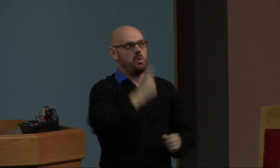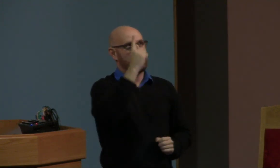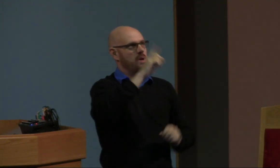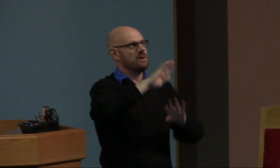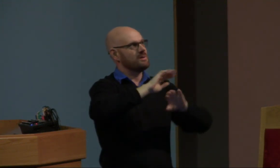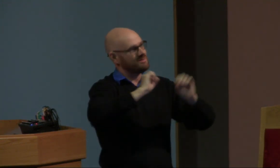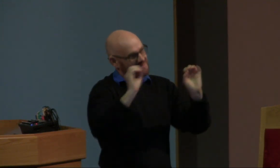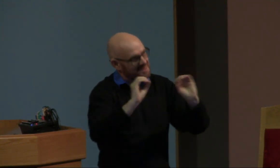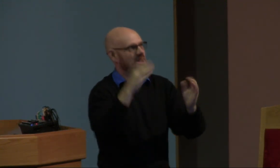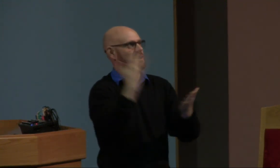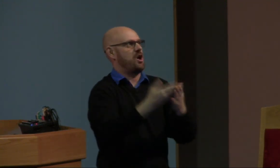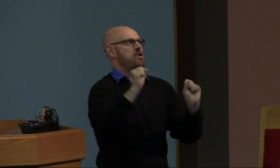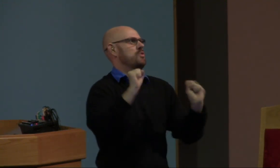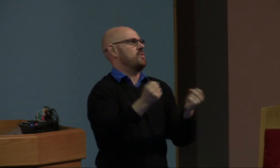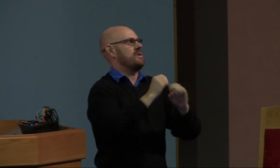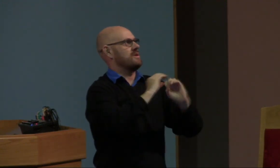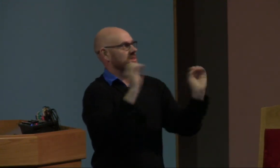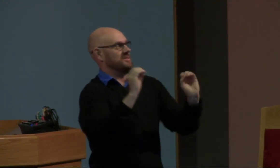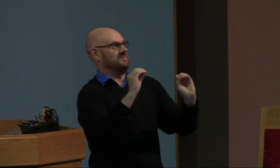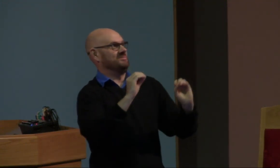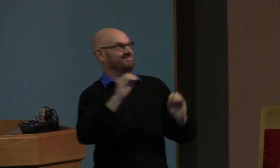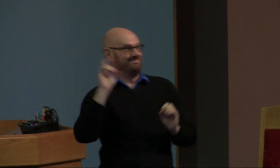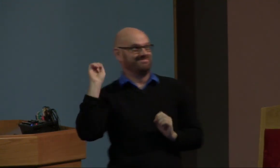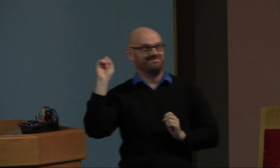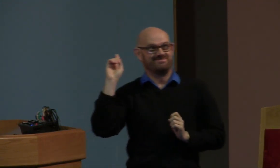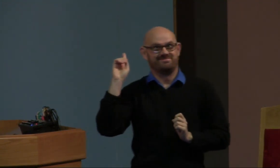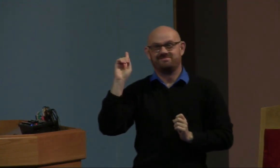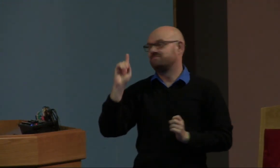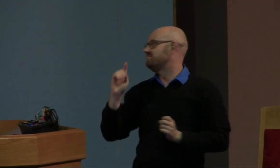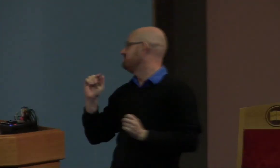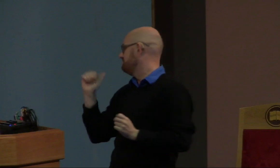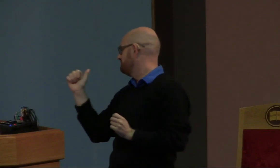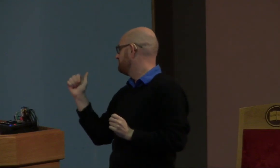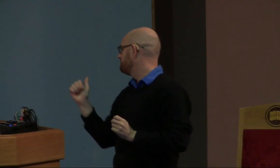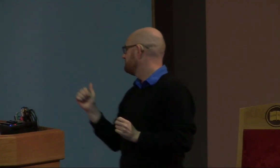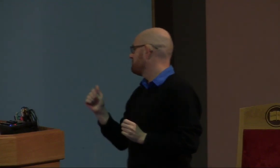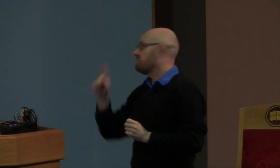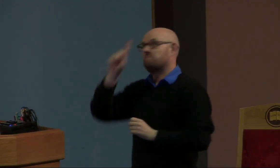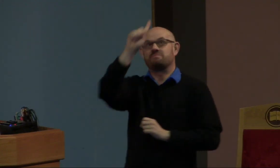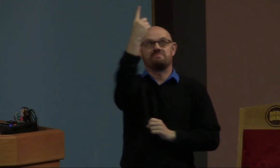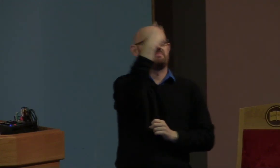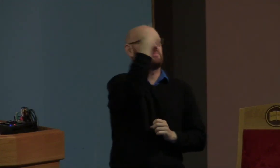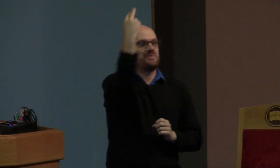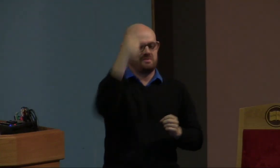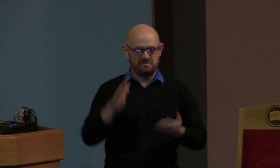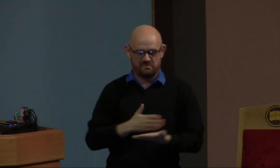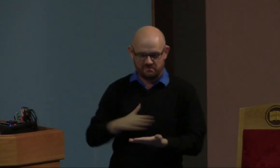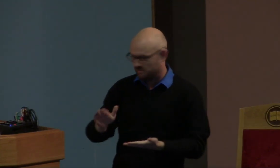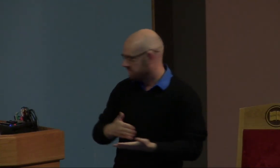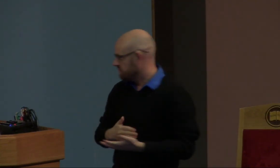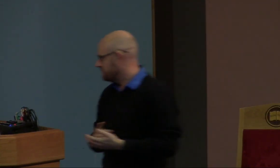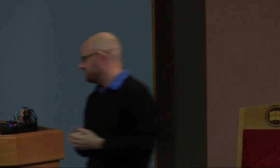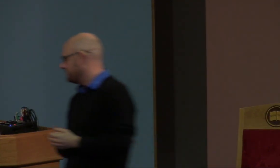woorde en sinne nie. Ons gaan gou vir julle wys, en dan gaan ek dit verduidelik. Die eerste liedjie wat ons gaan